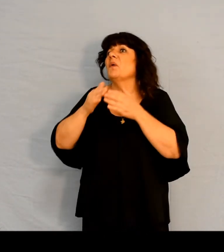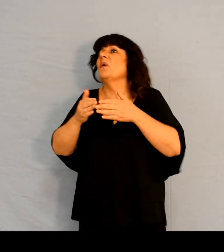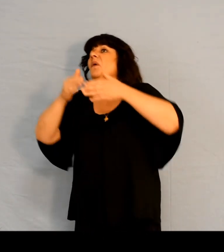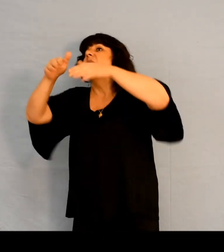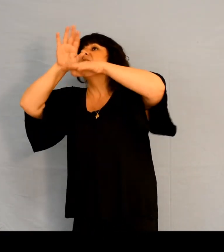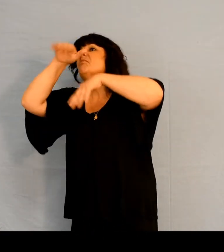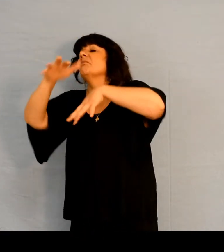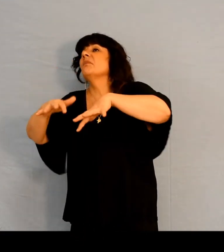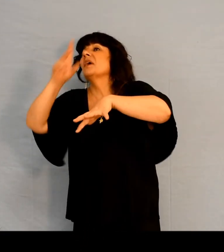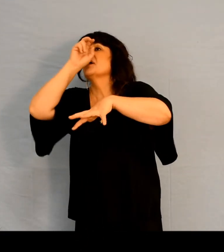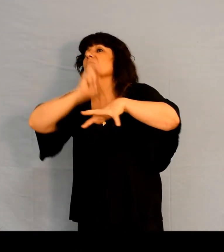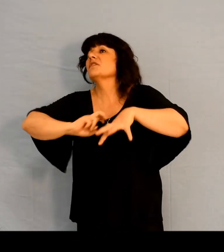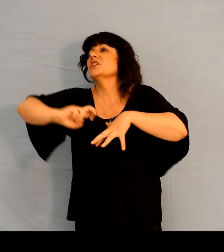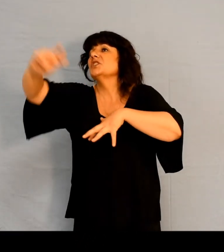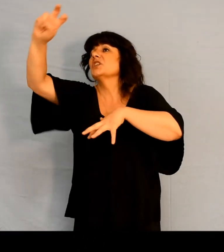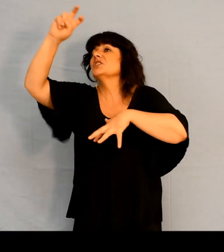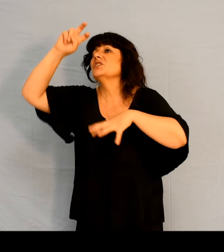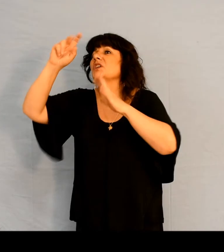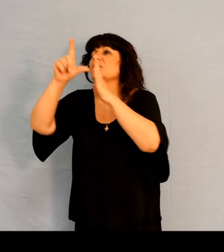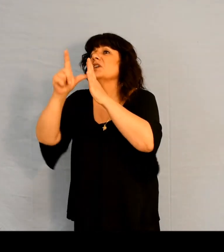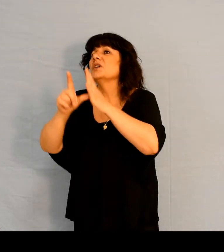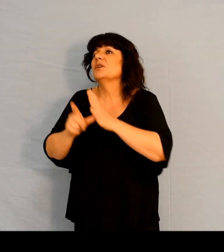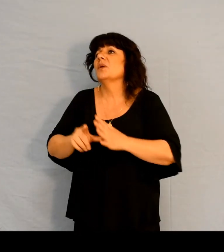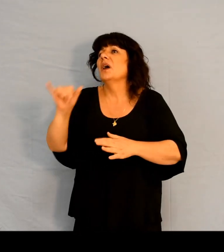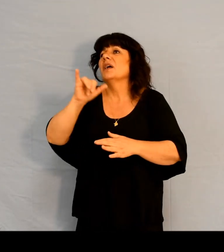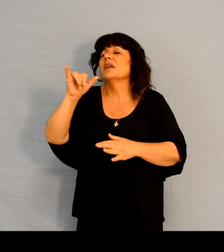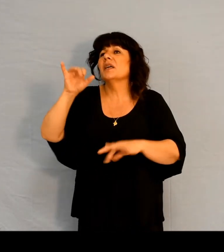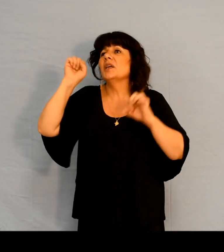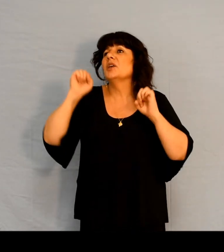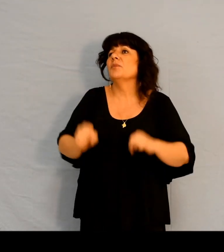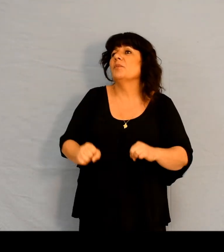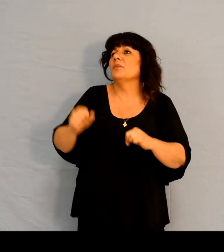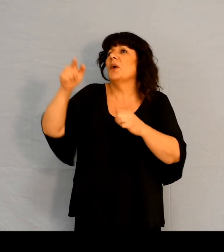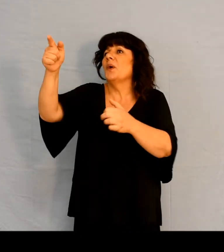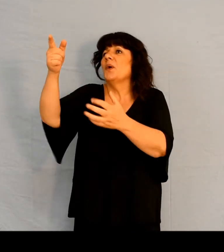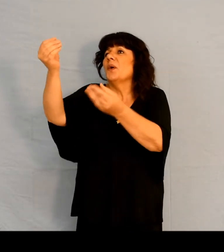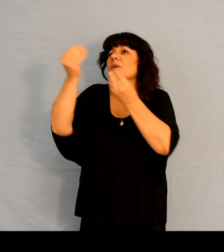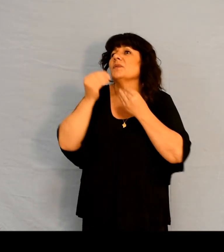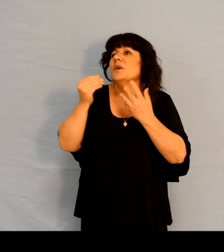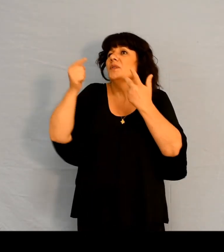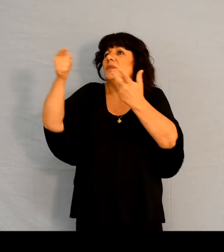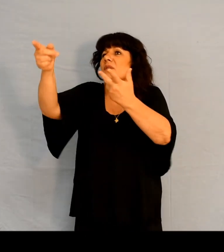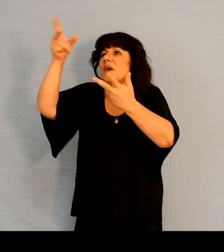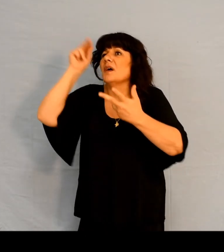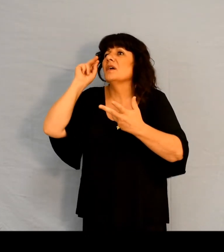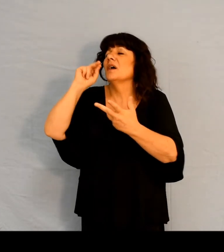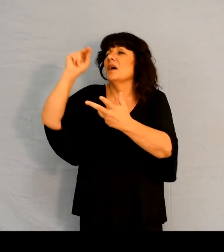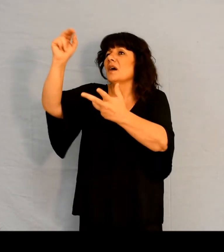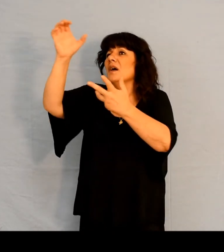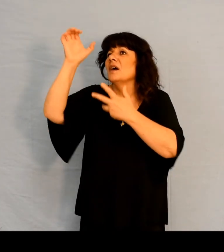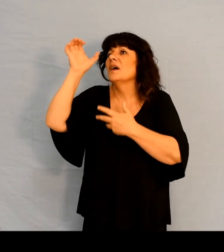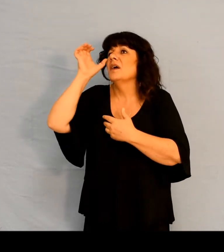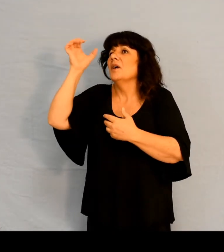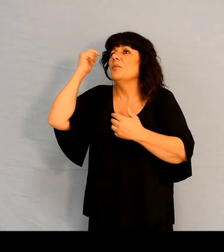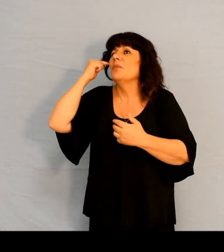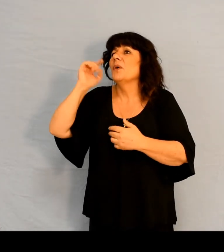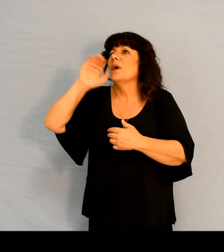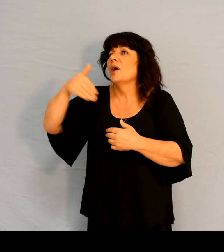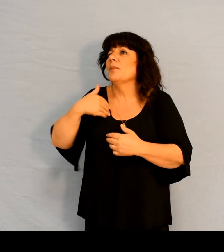pour nous la chercher ? Qui nous la fera entendre afin que nous la mettions en pratique ?»